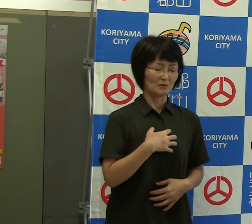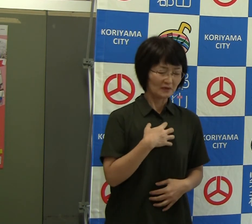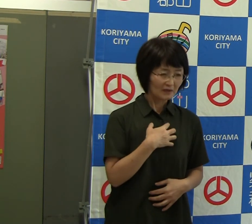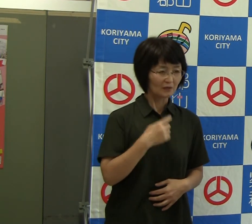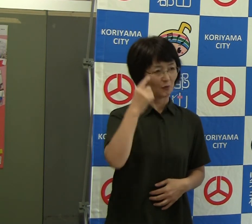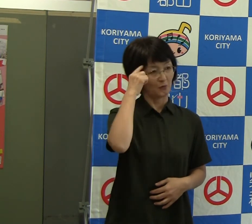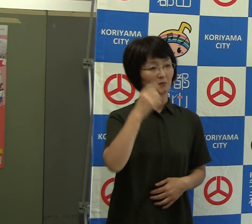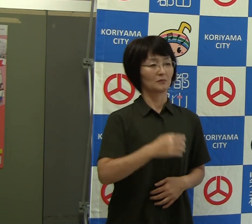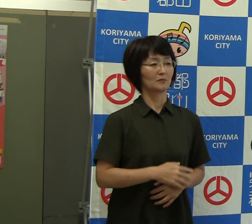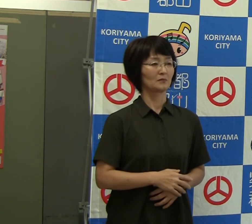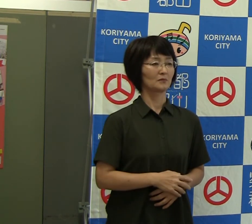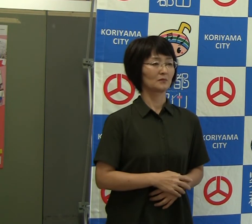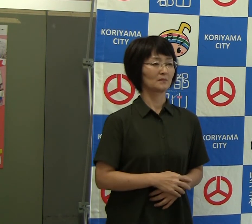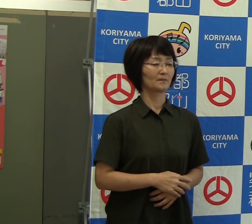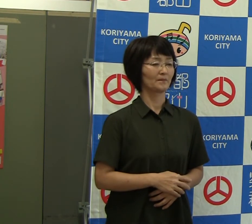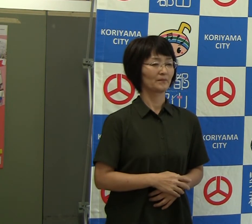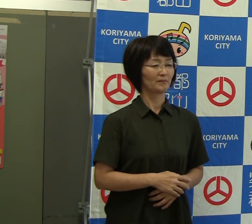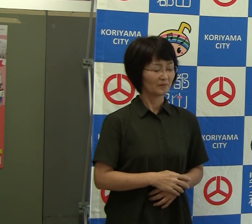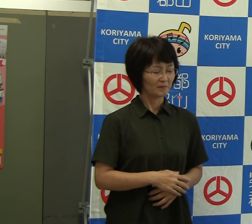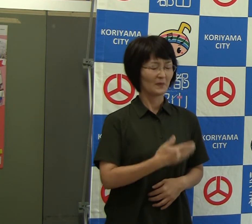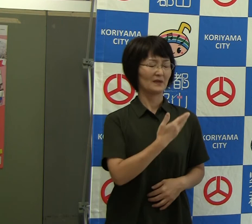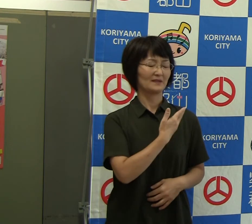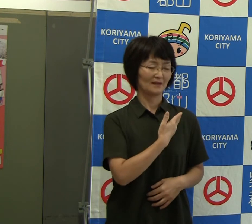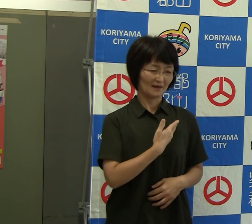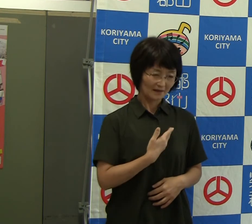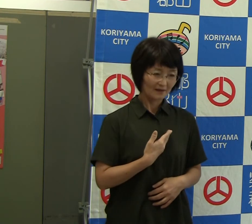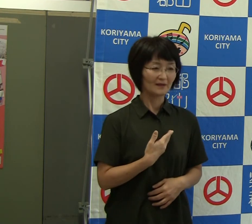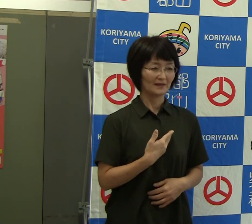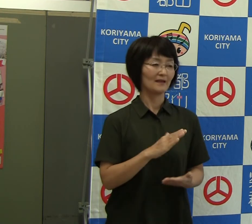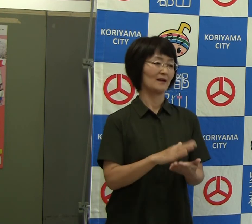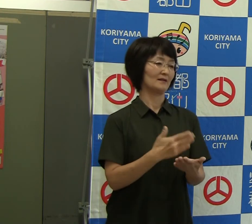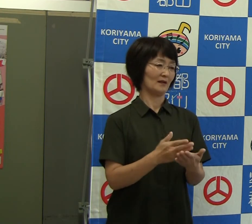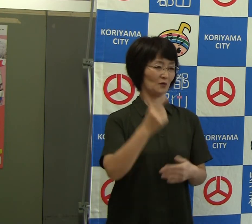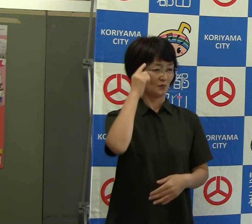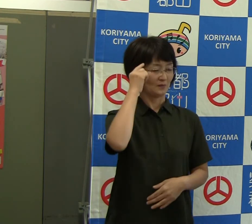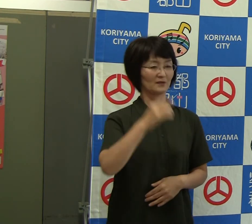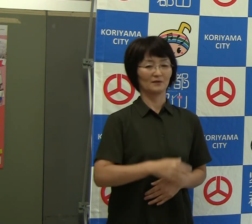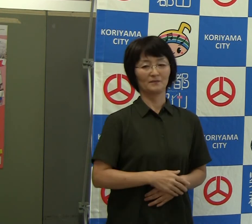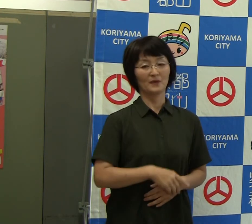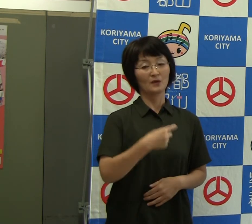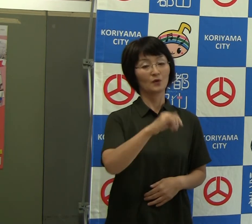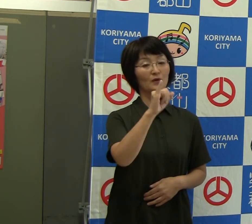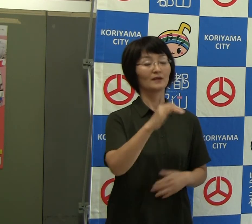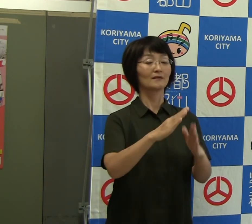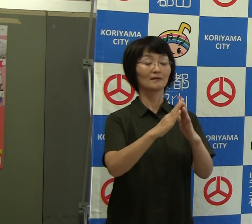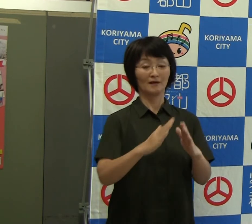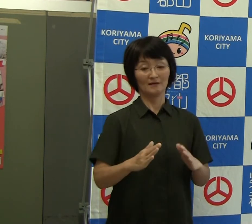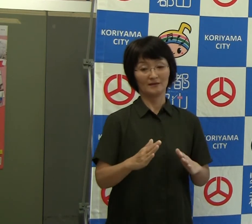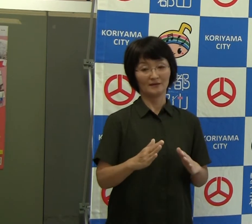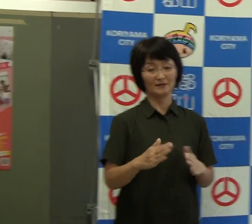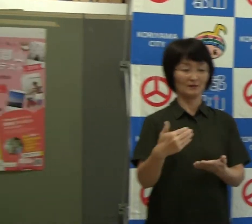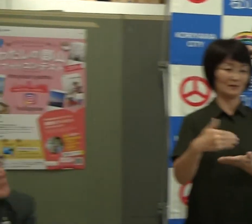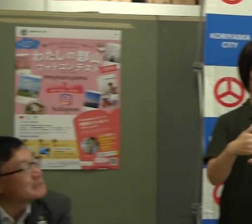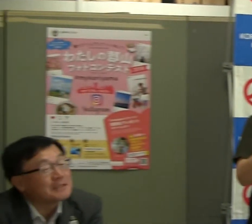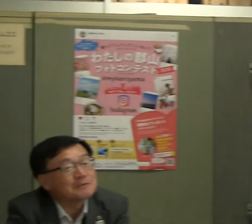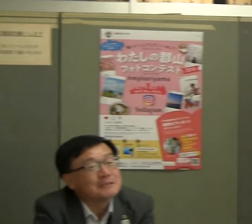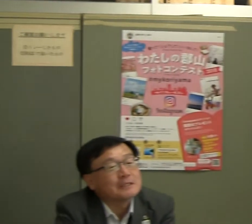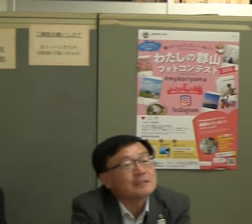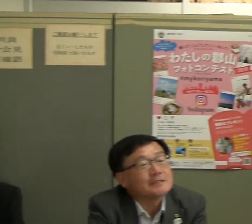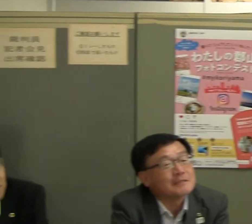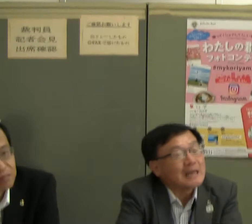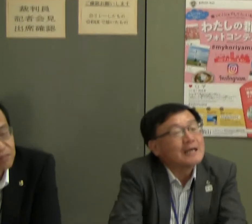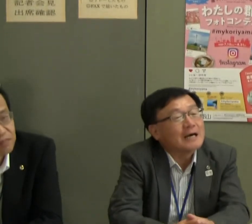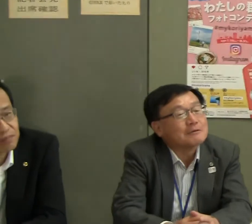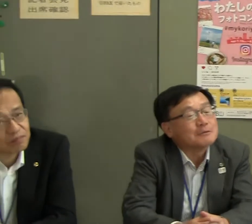ども、やむを得ない判断だったと思っております。 教育委員会から聞いておりますのは、今市長が言いました通